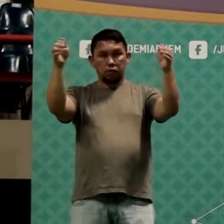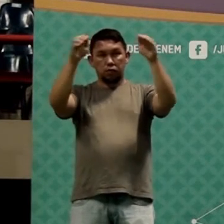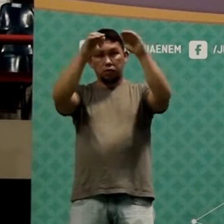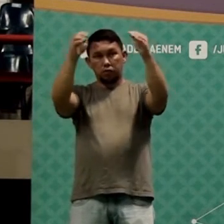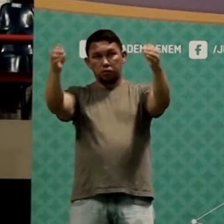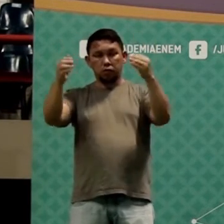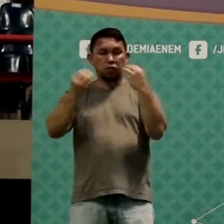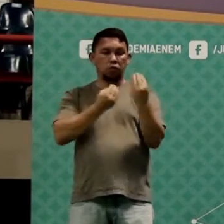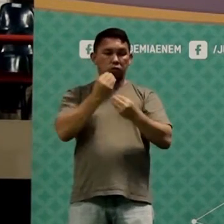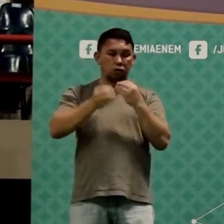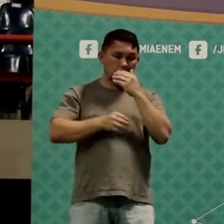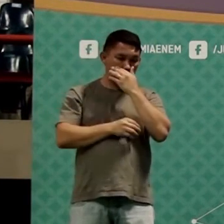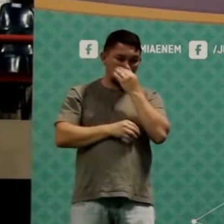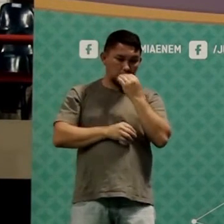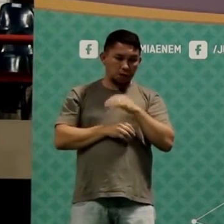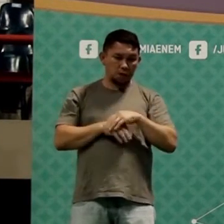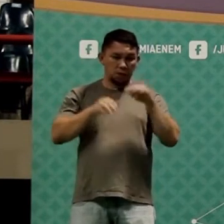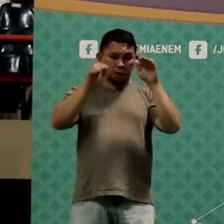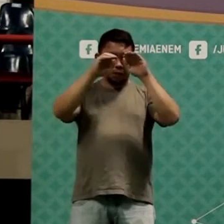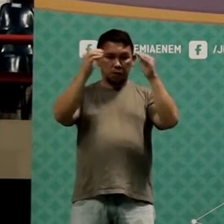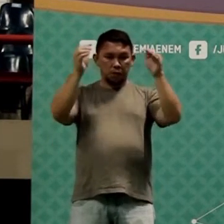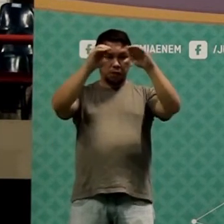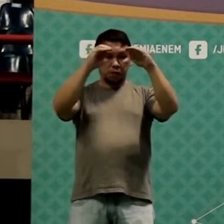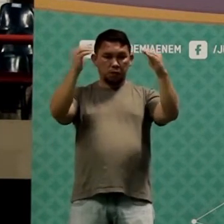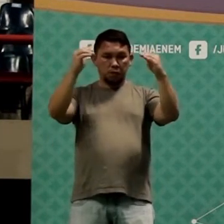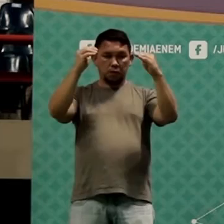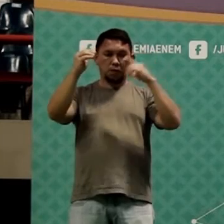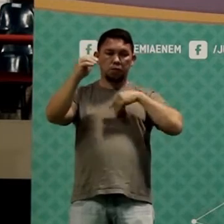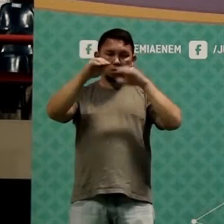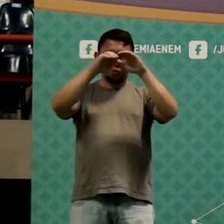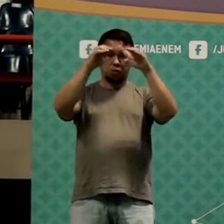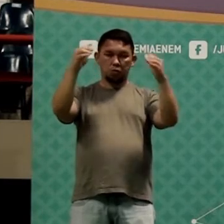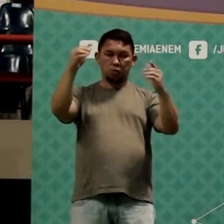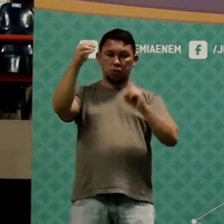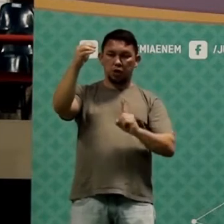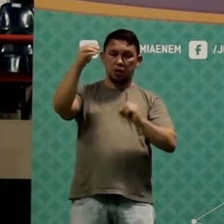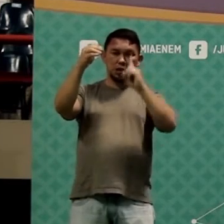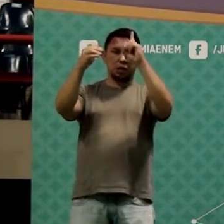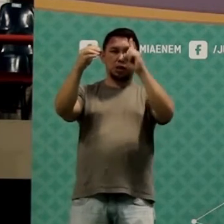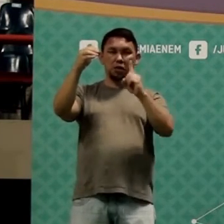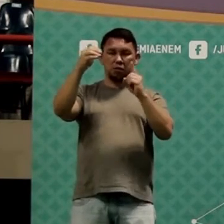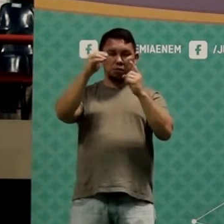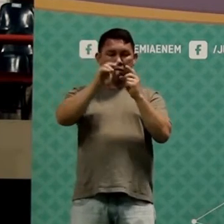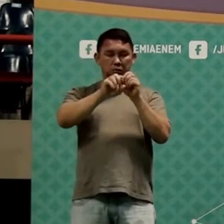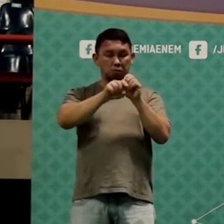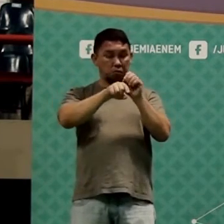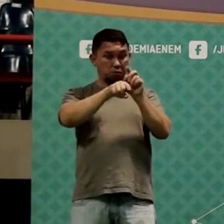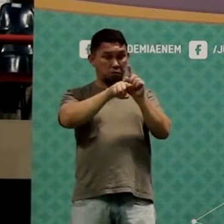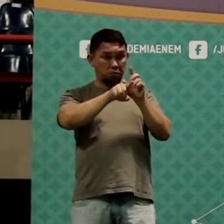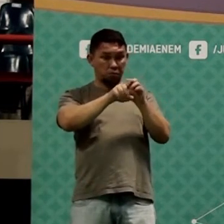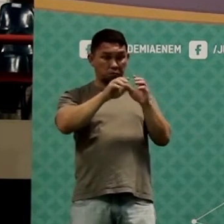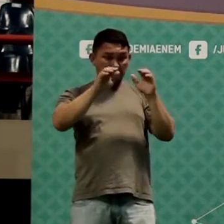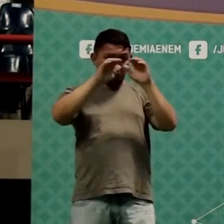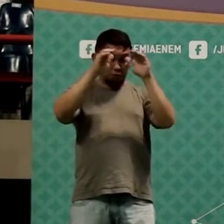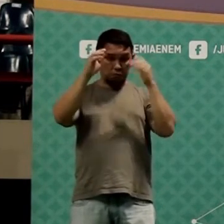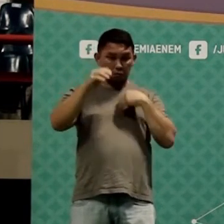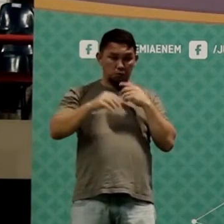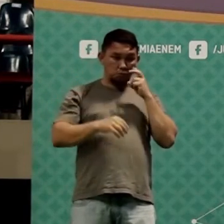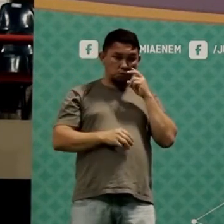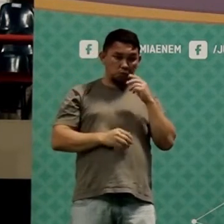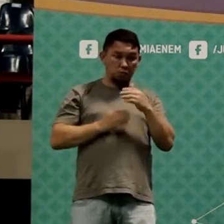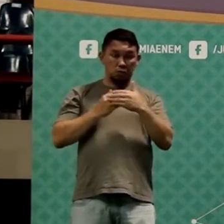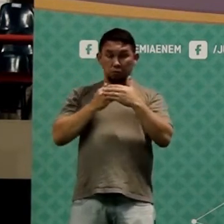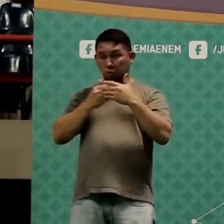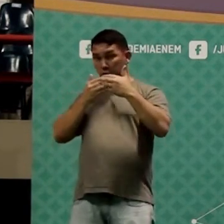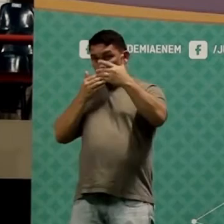sabe o que acontece? Cria uma ideia de profundidade. Tu pensa que o final da igreja está